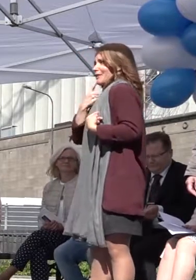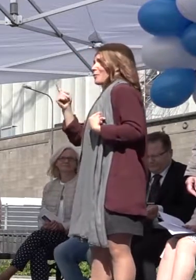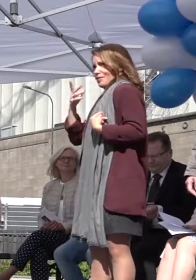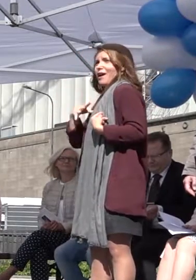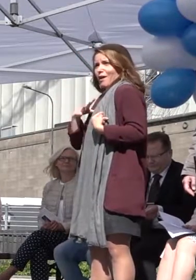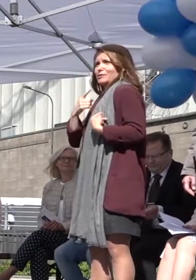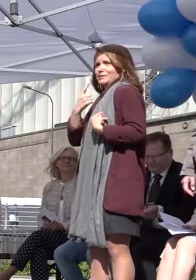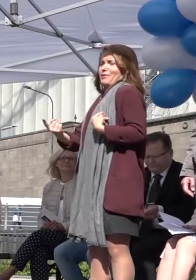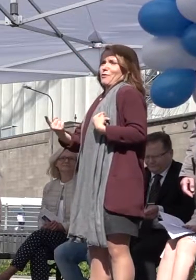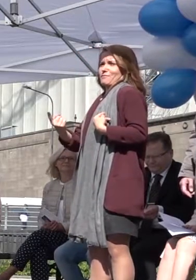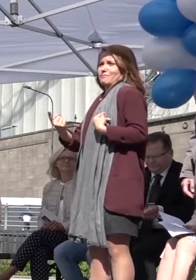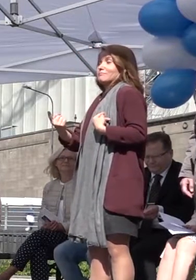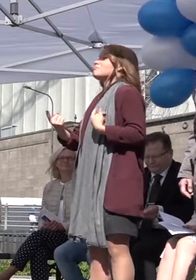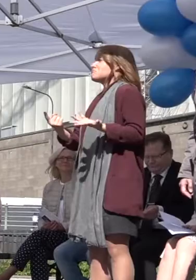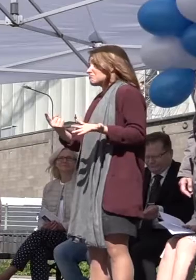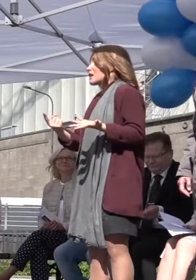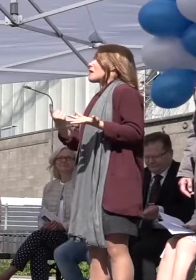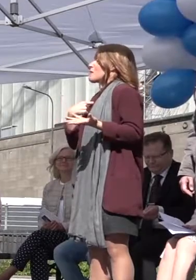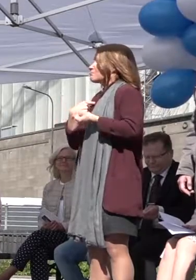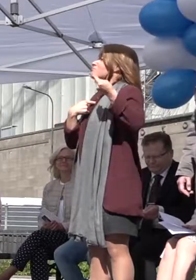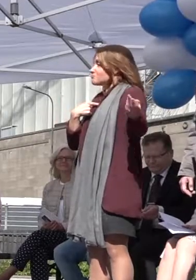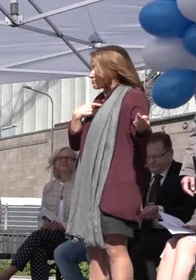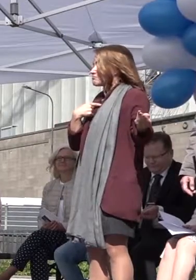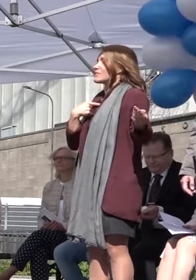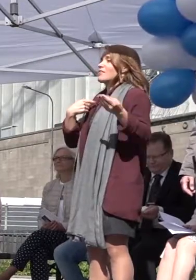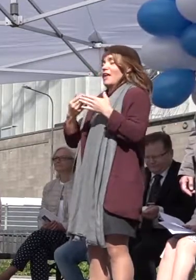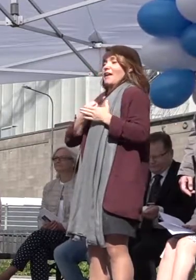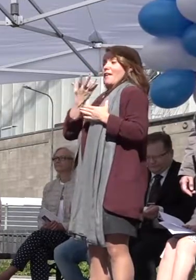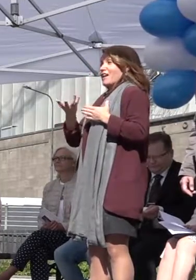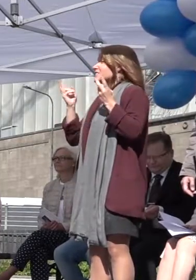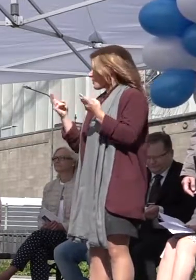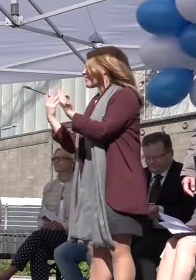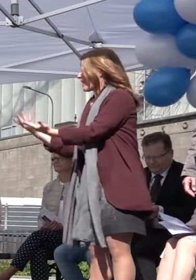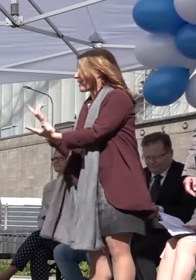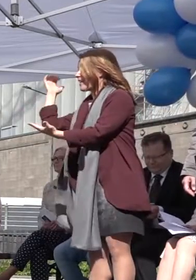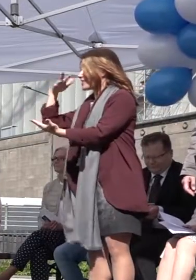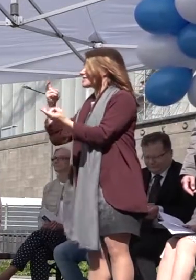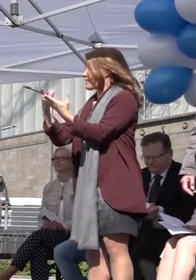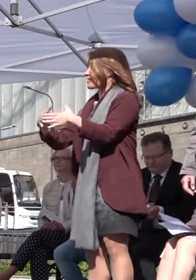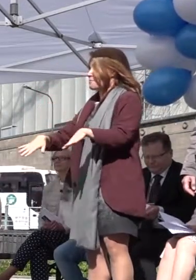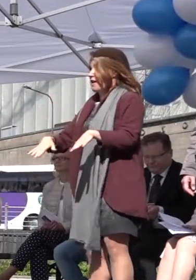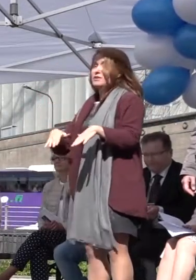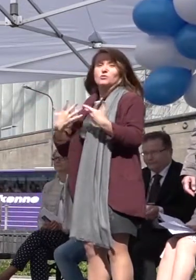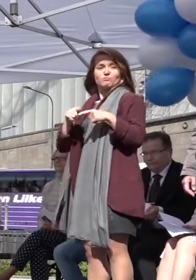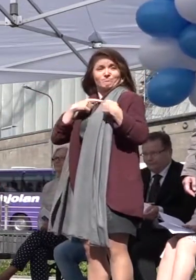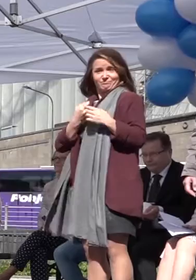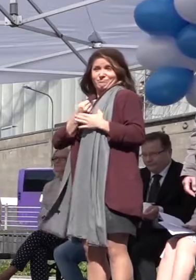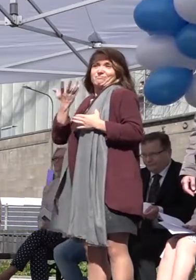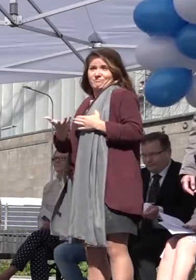ja niin sitten tein, ja niin ajattelin tehdä tänään myös tässä teille.